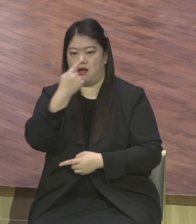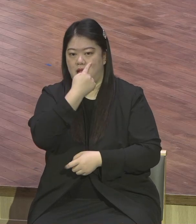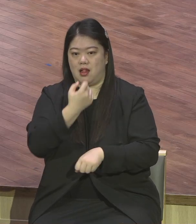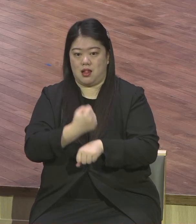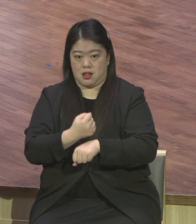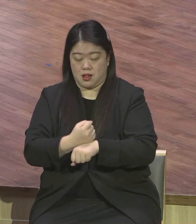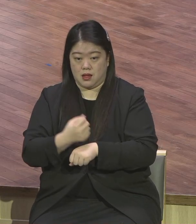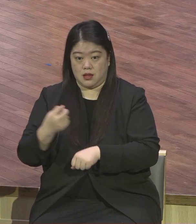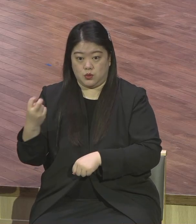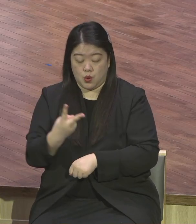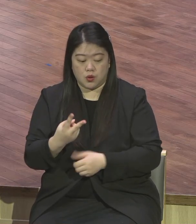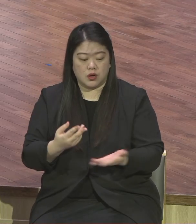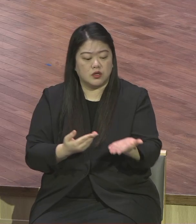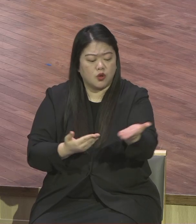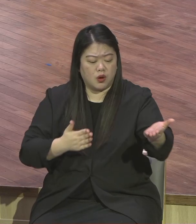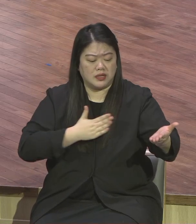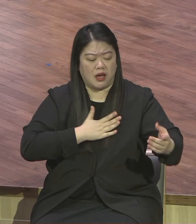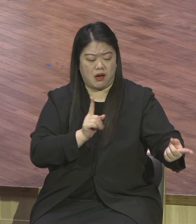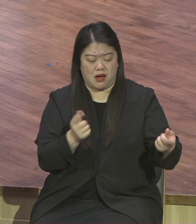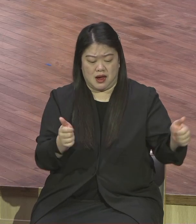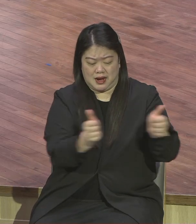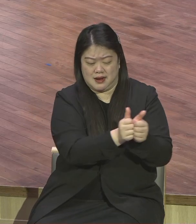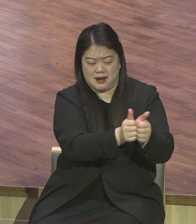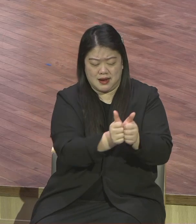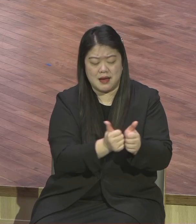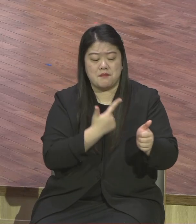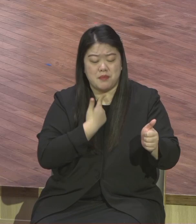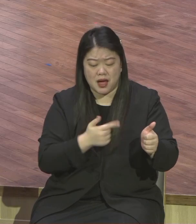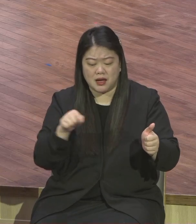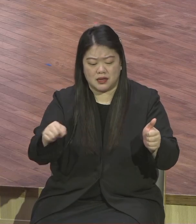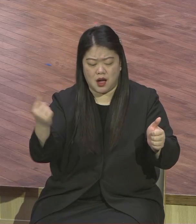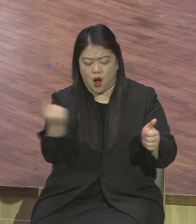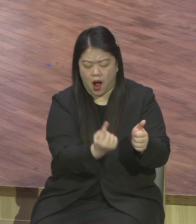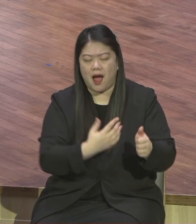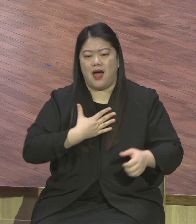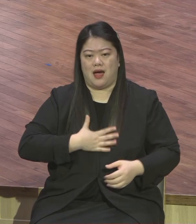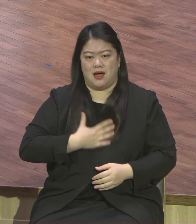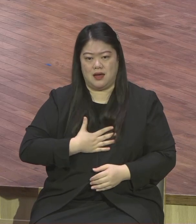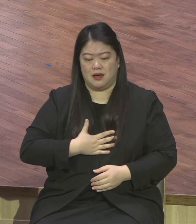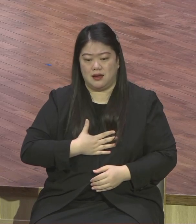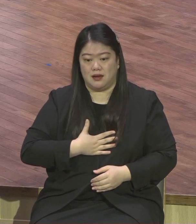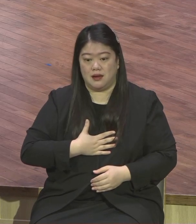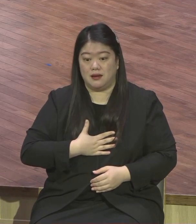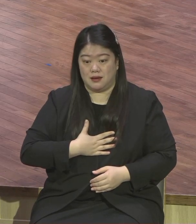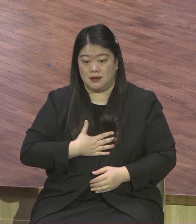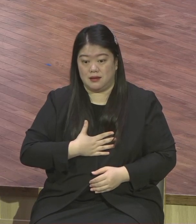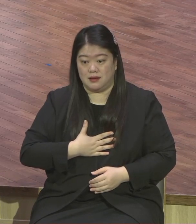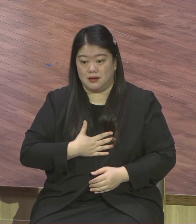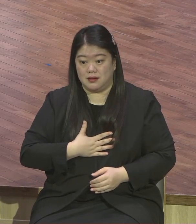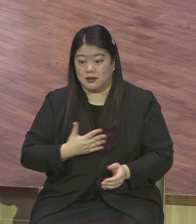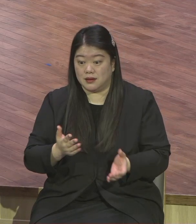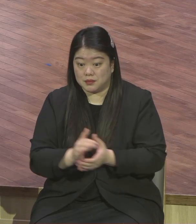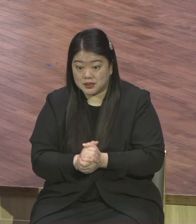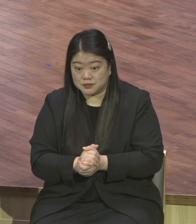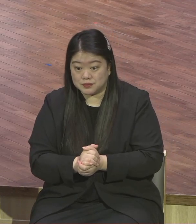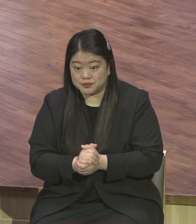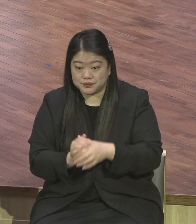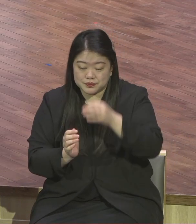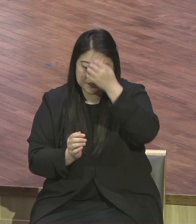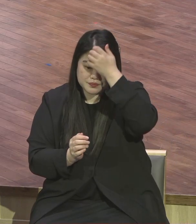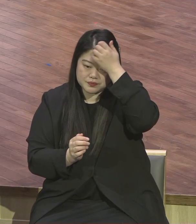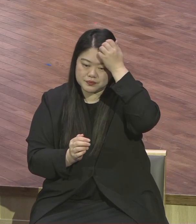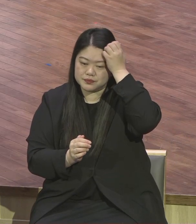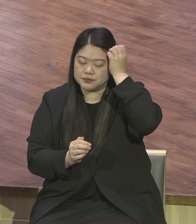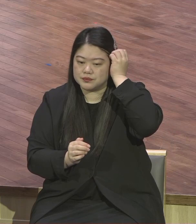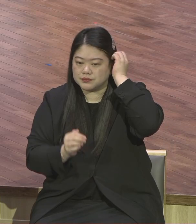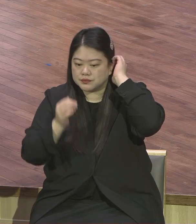너희도 처음부터 나와 함께 있었으므로 증언하였느니라. 성령의 핵심적 이 역할은 바로